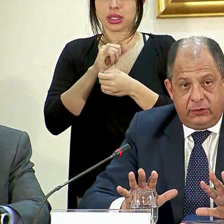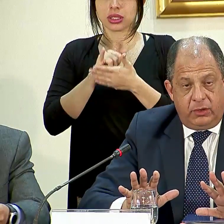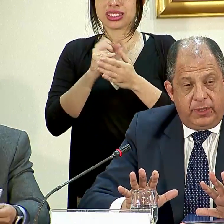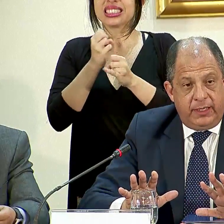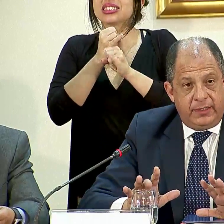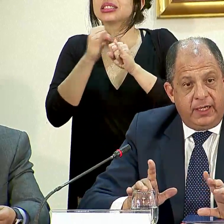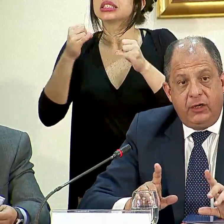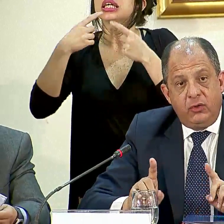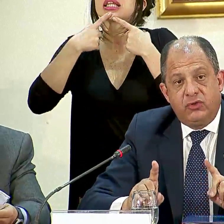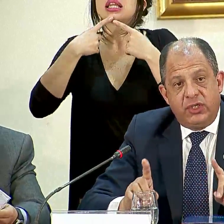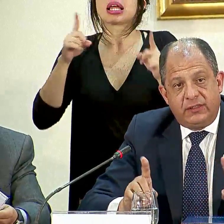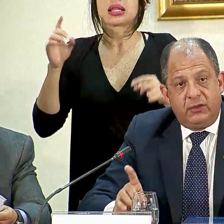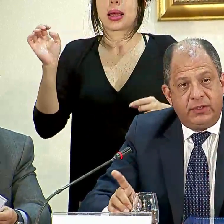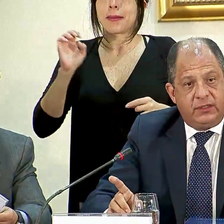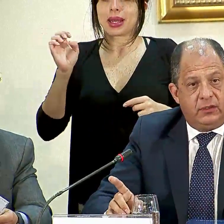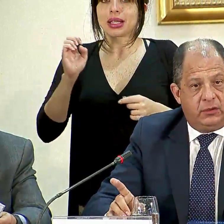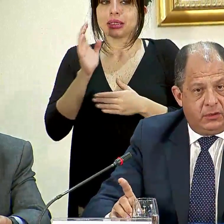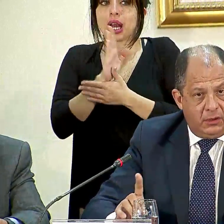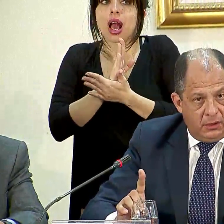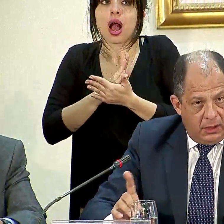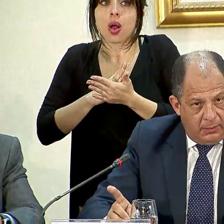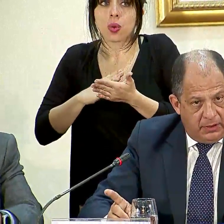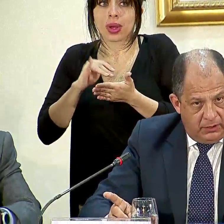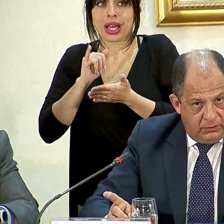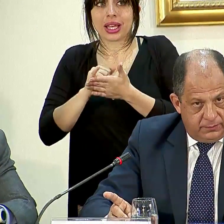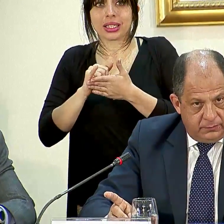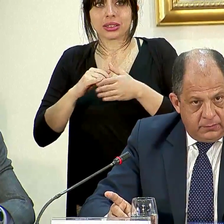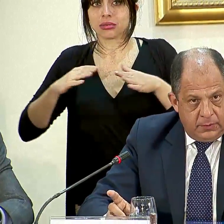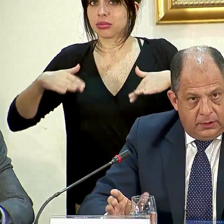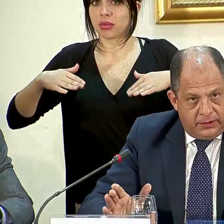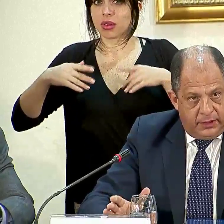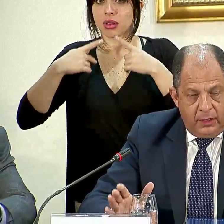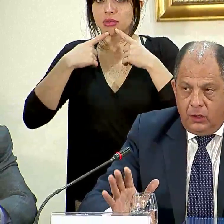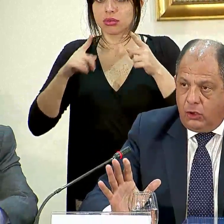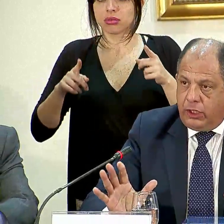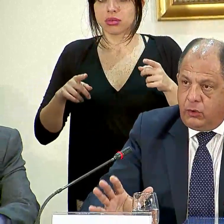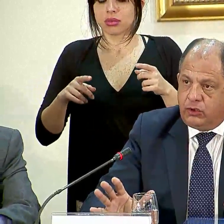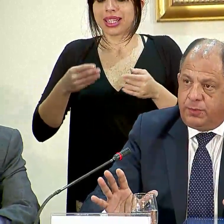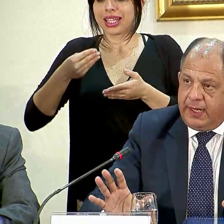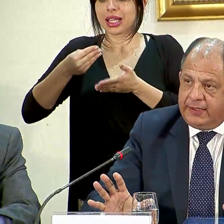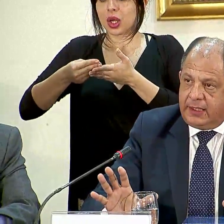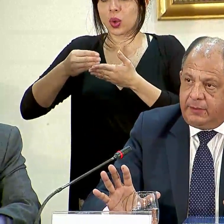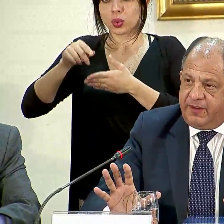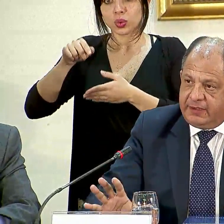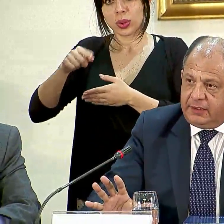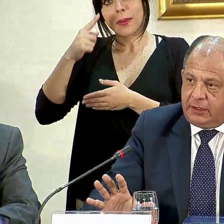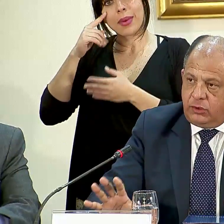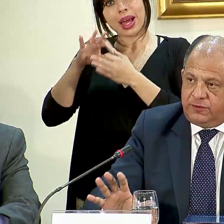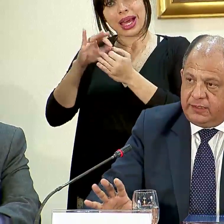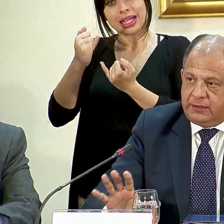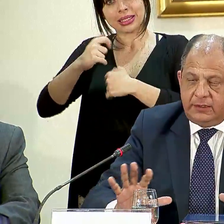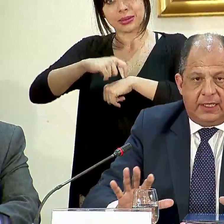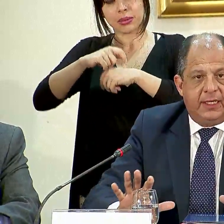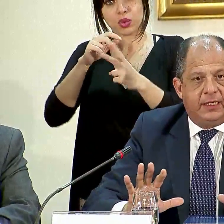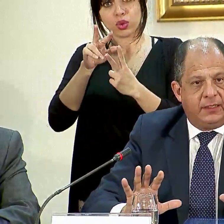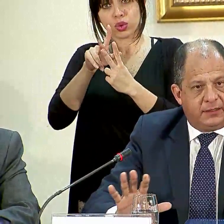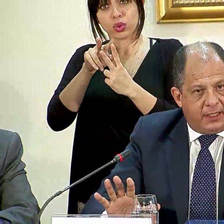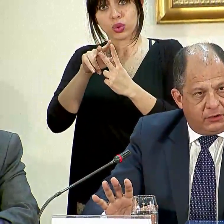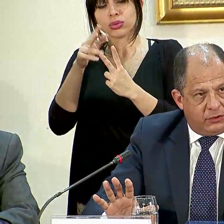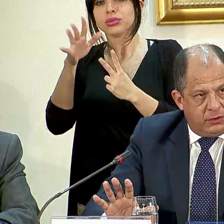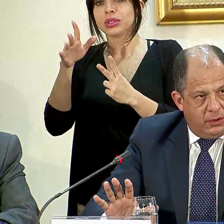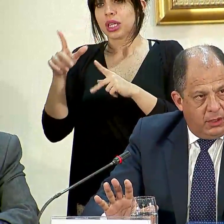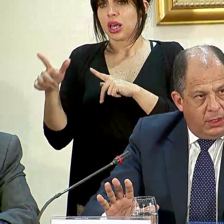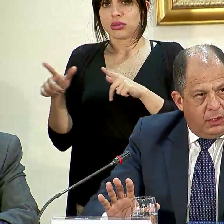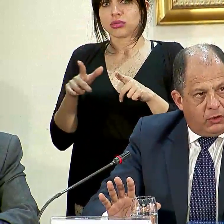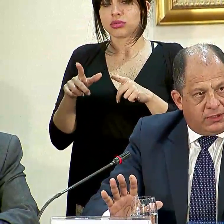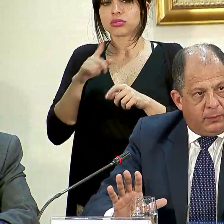el decreto de emergencia, incluso si este no hubiese sido emitido. Es decir, los recursos para esta fase, estas dos fases, están